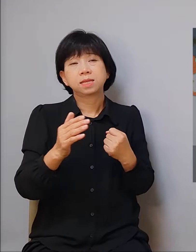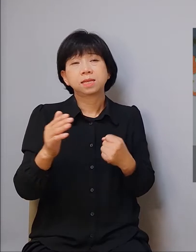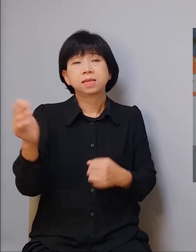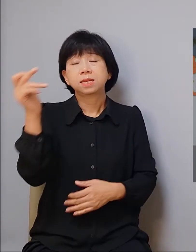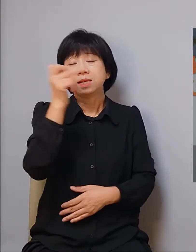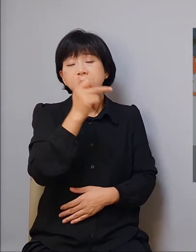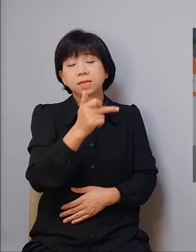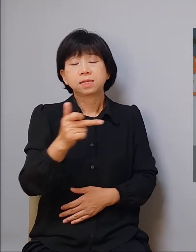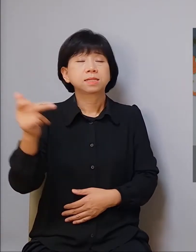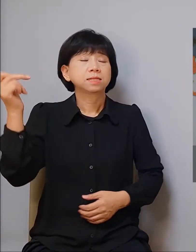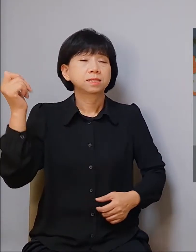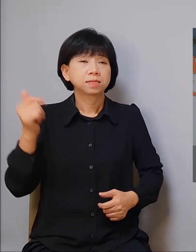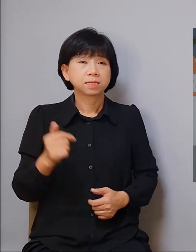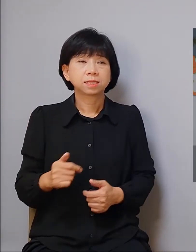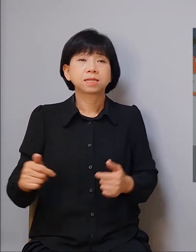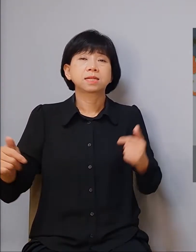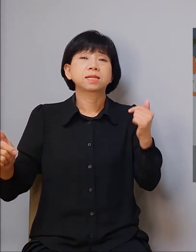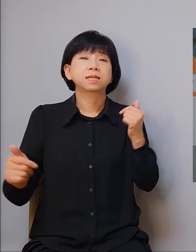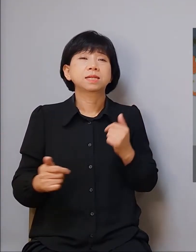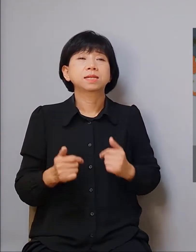이기네 큰